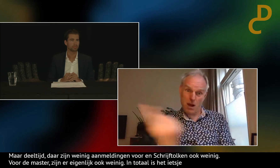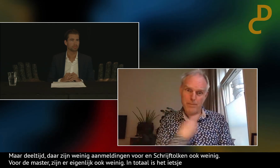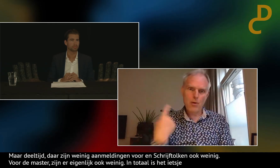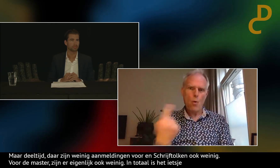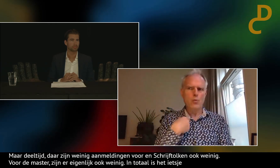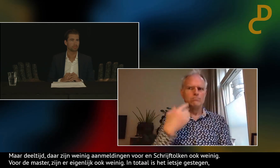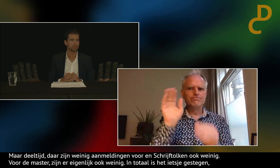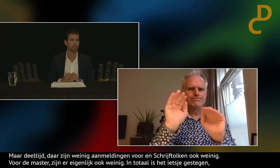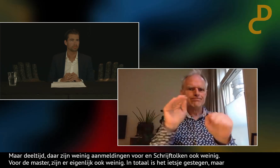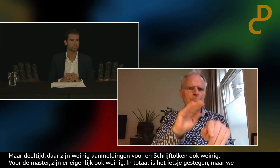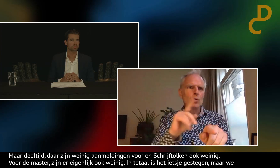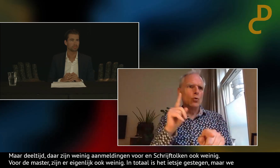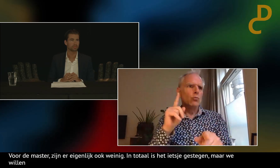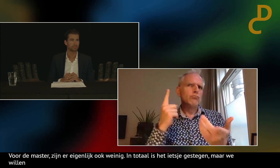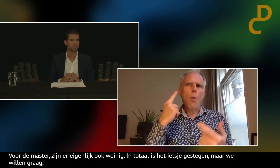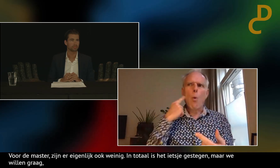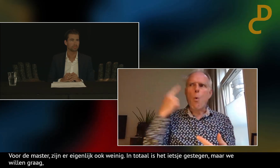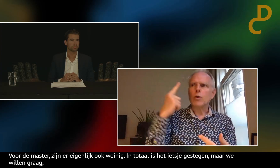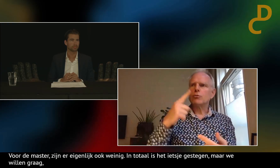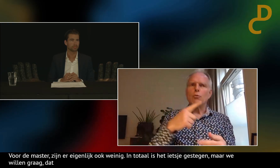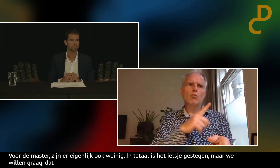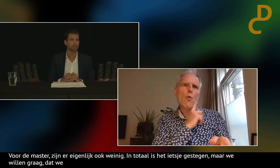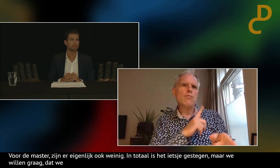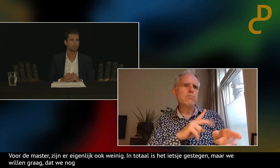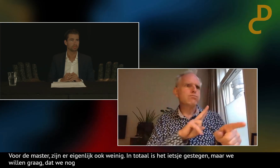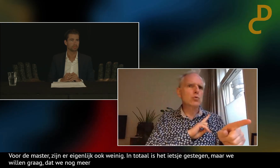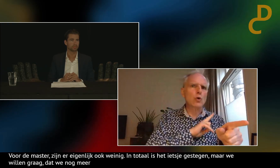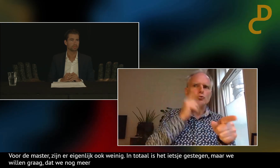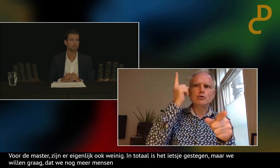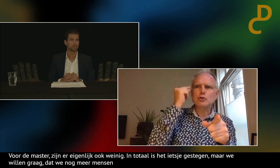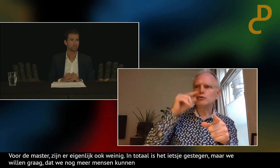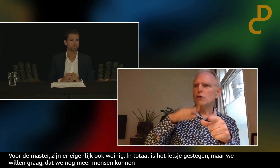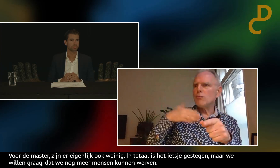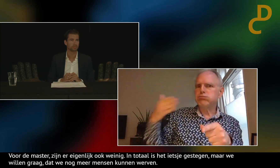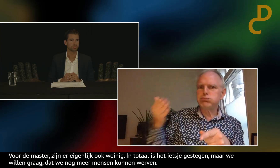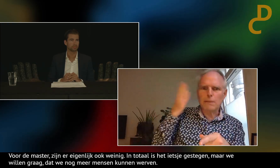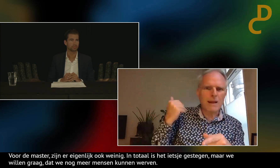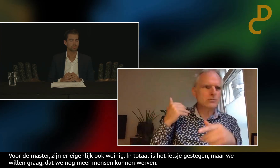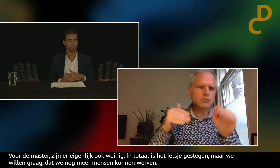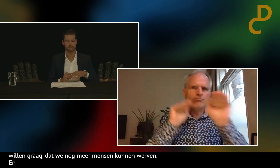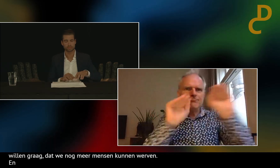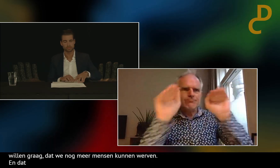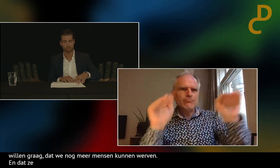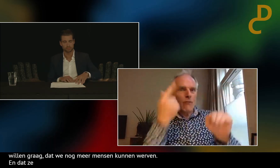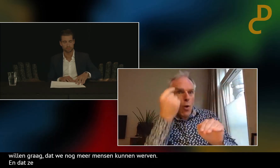willen graag dat we nog meer mensen kunnen werven. En dat ze bijvoorbeeld een dove broer of zus